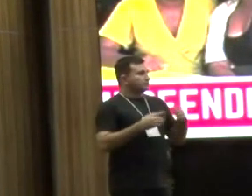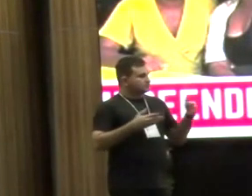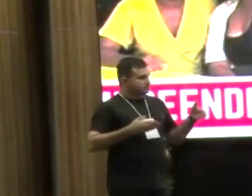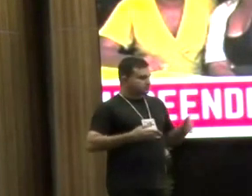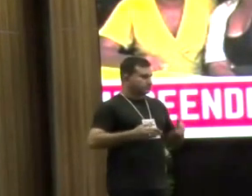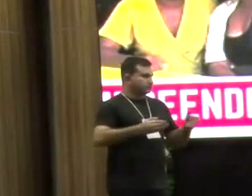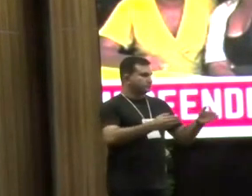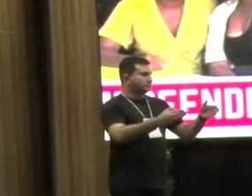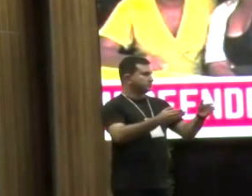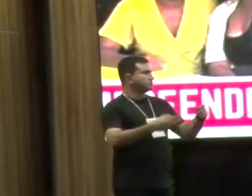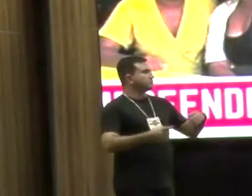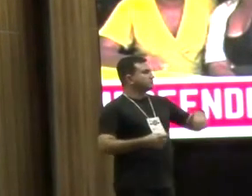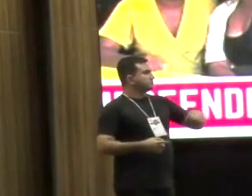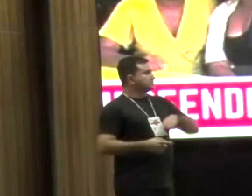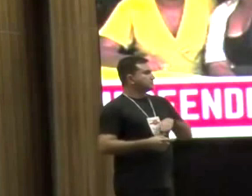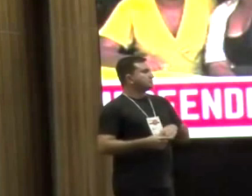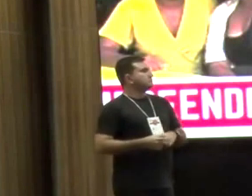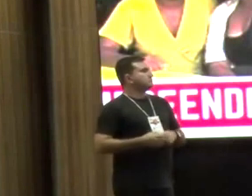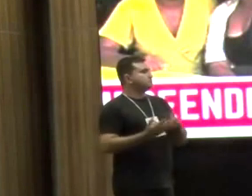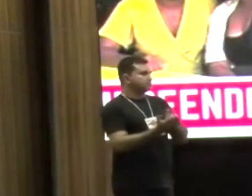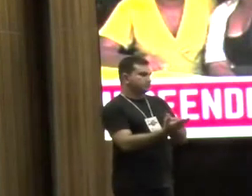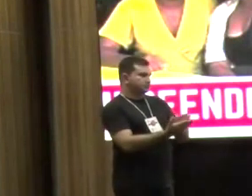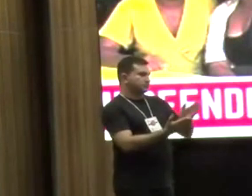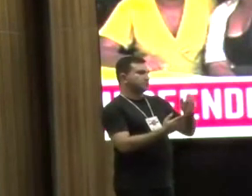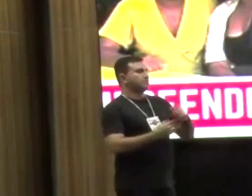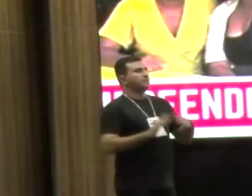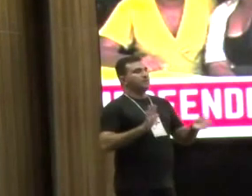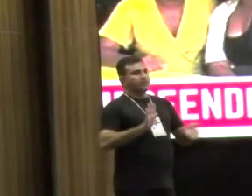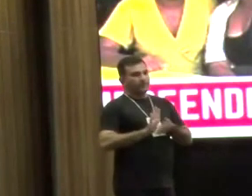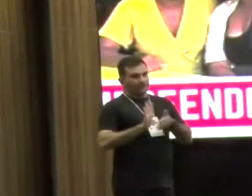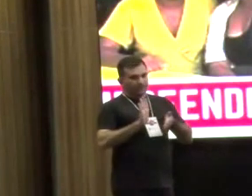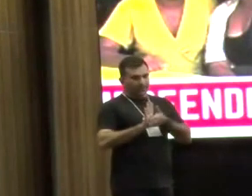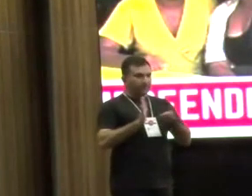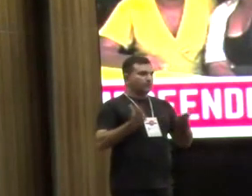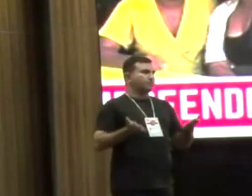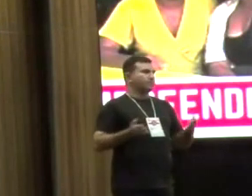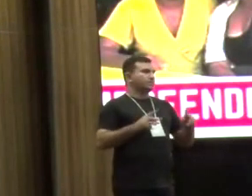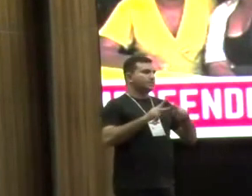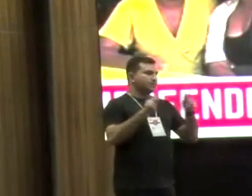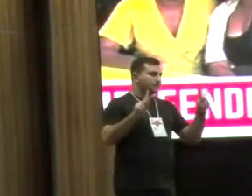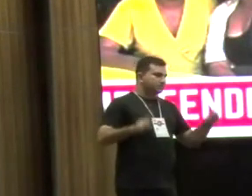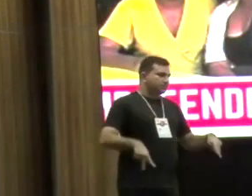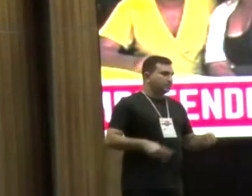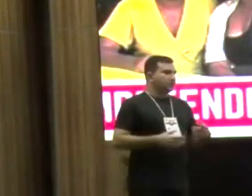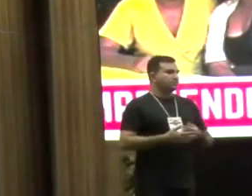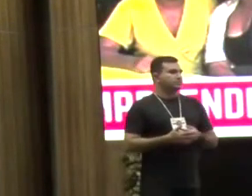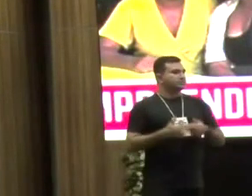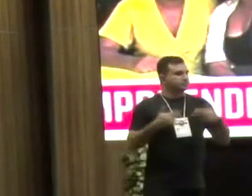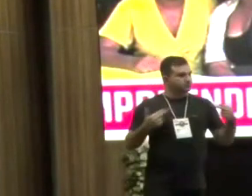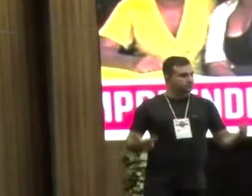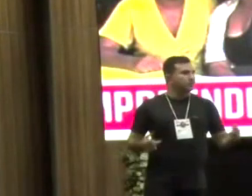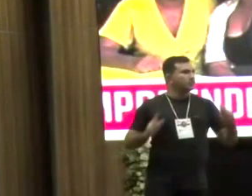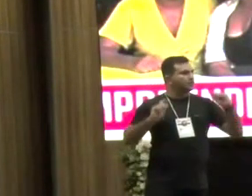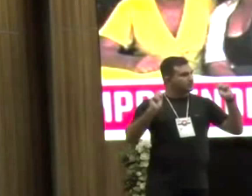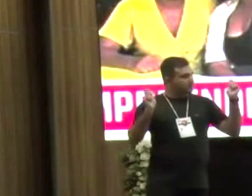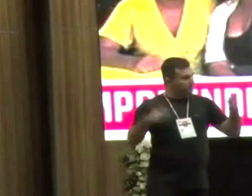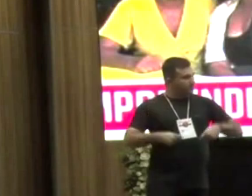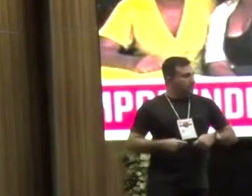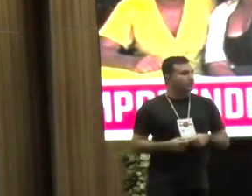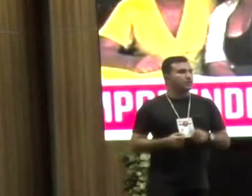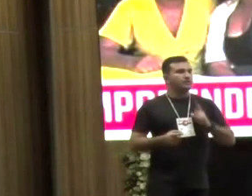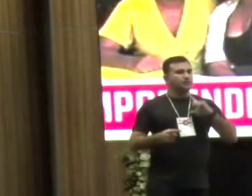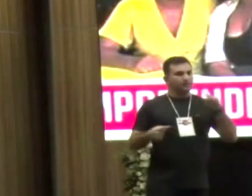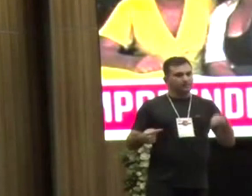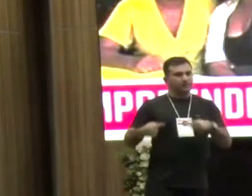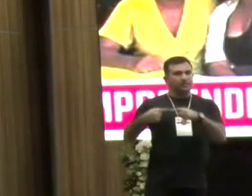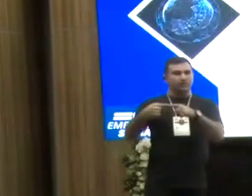gente possa materializar propósitos, projetos, tá? Que podem ter